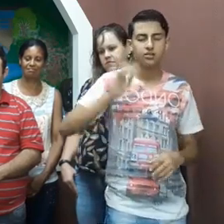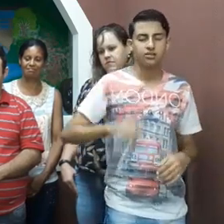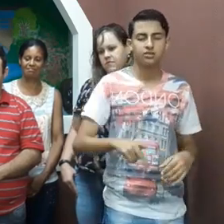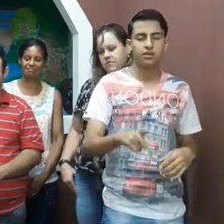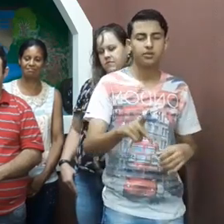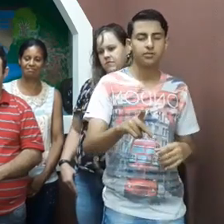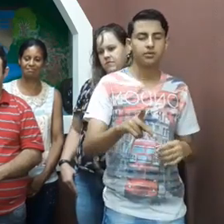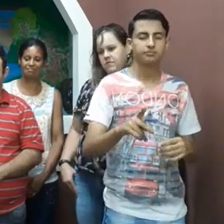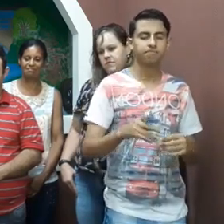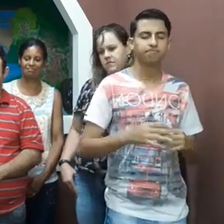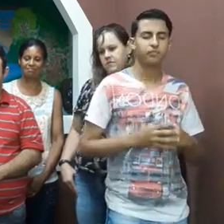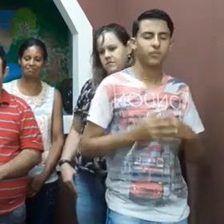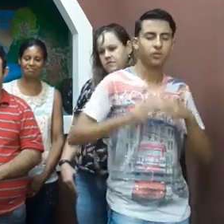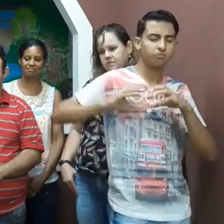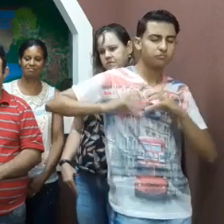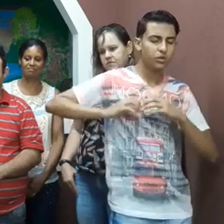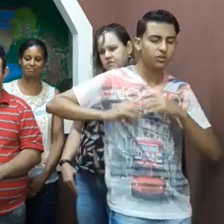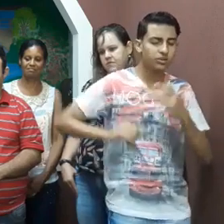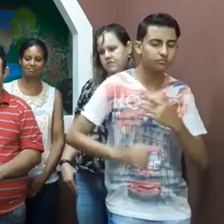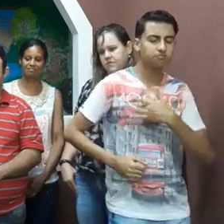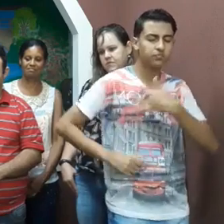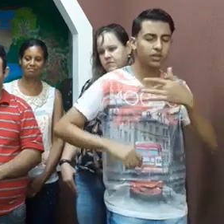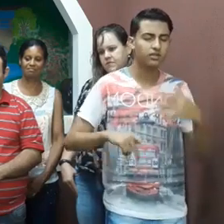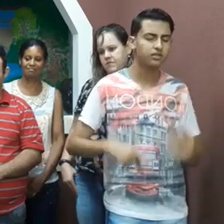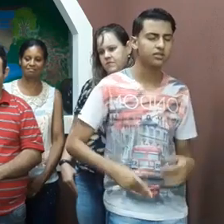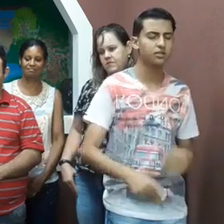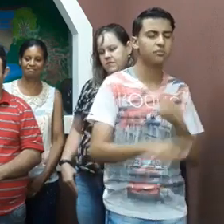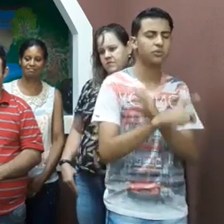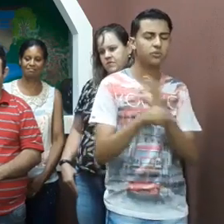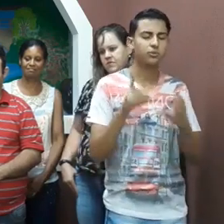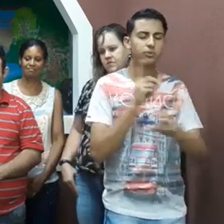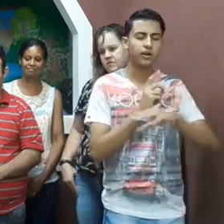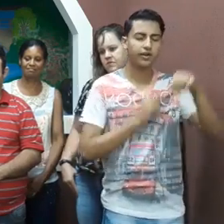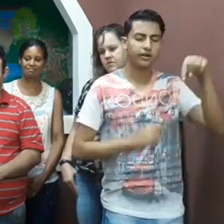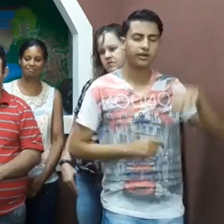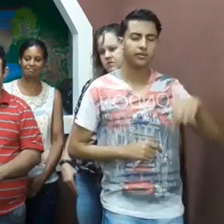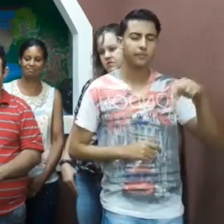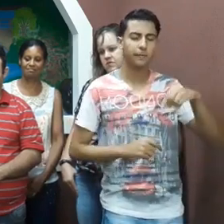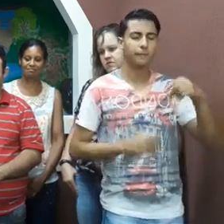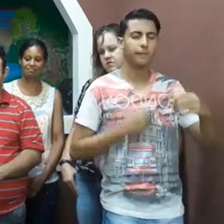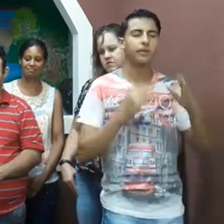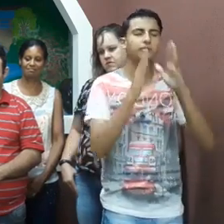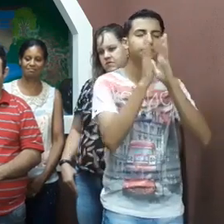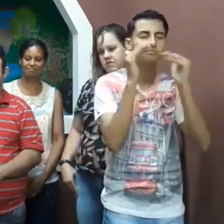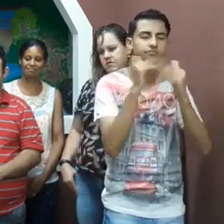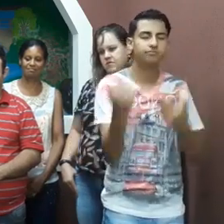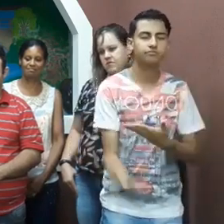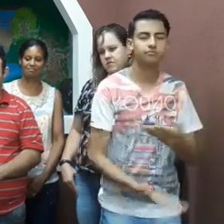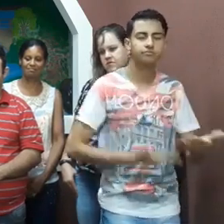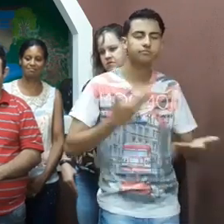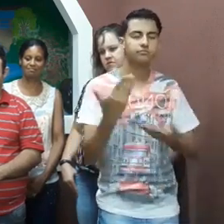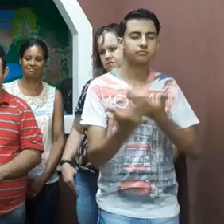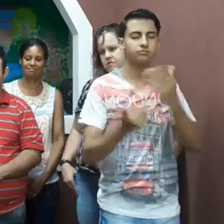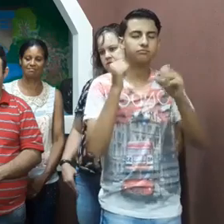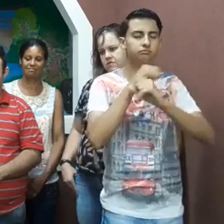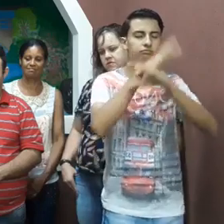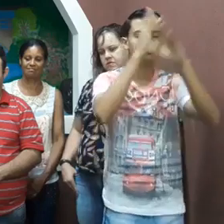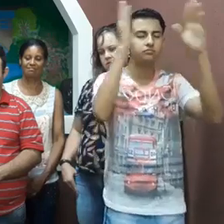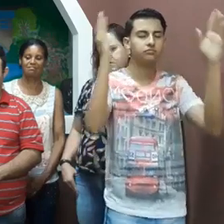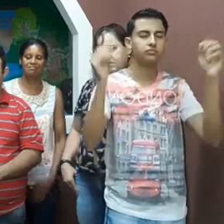corações delas, para que elas possam estar todos os dias de culto aqui na igreja, ó Pai, para te buscar, ó Pai, te